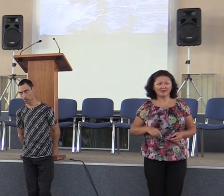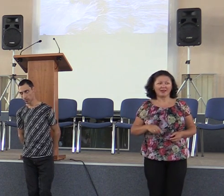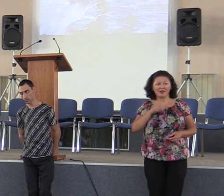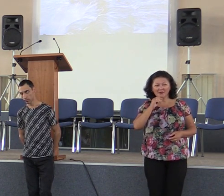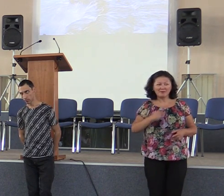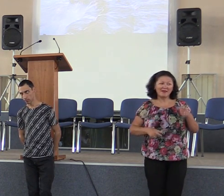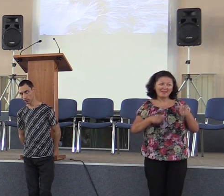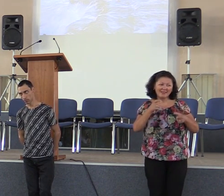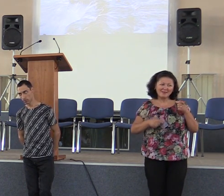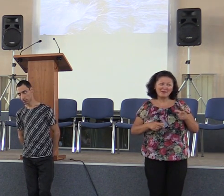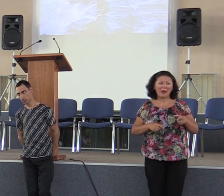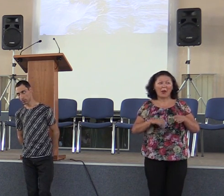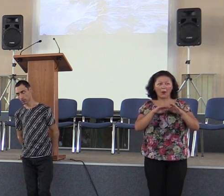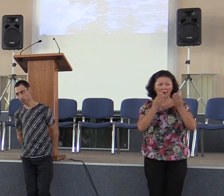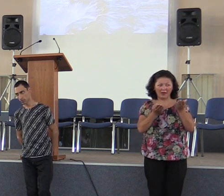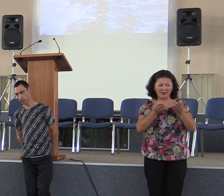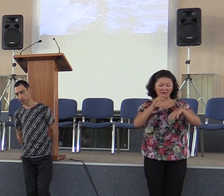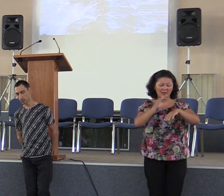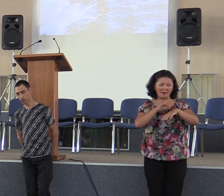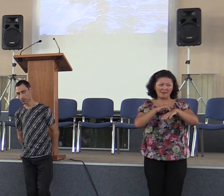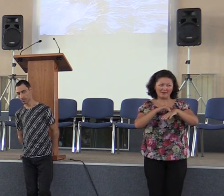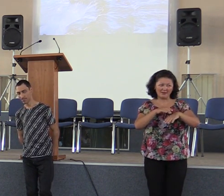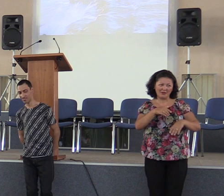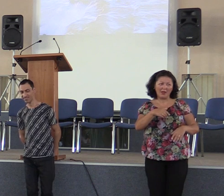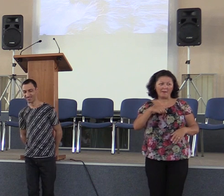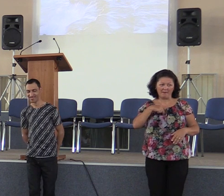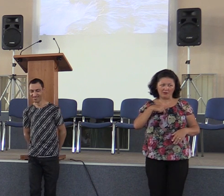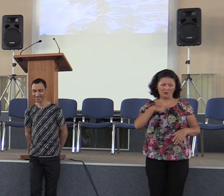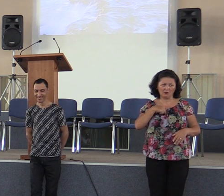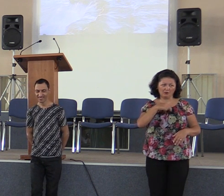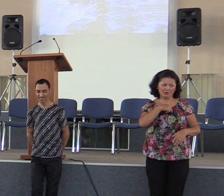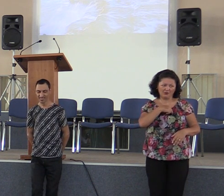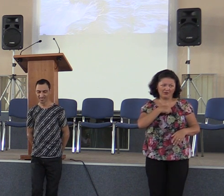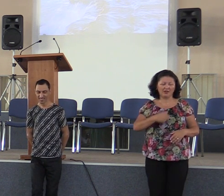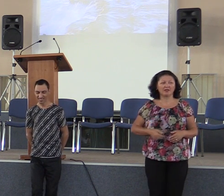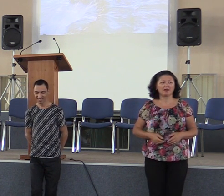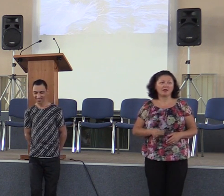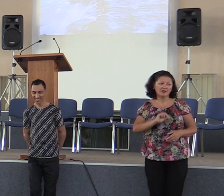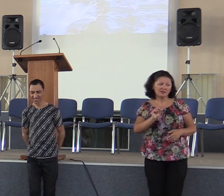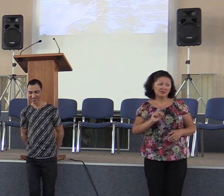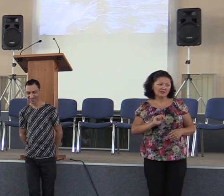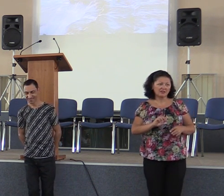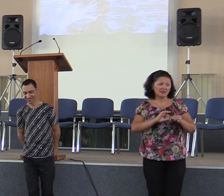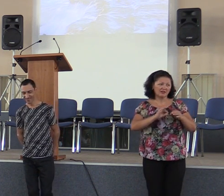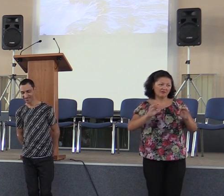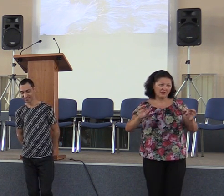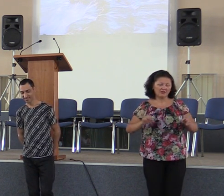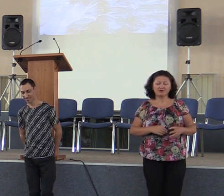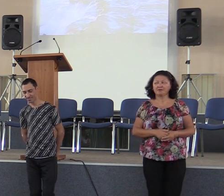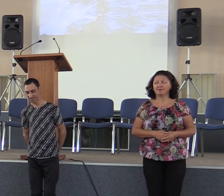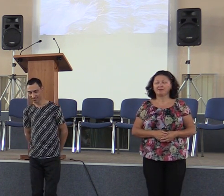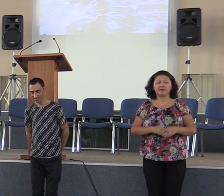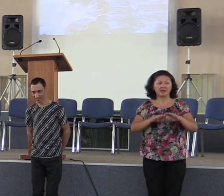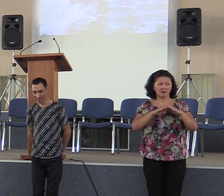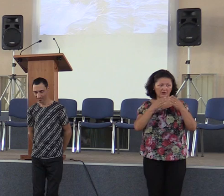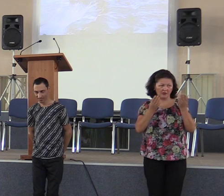de medicină pentru suflet, scrisă nu întâmplător, în versuri. Este o carte